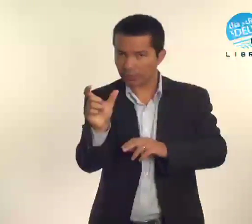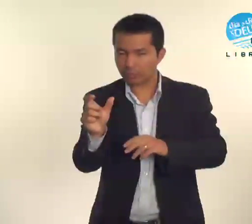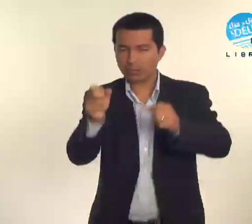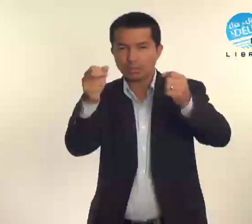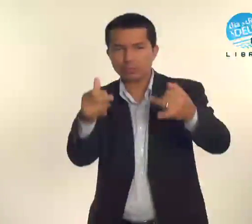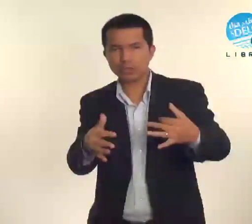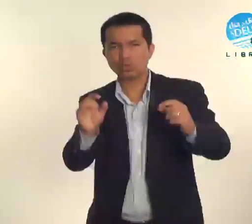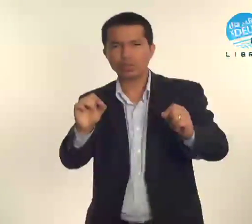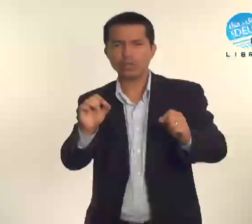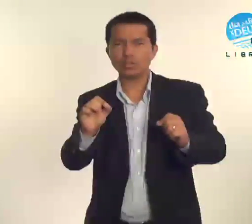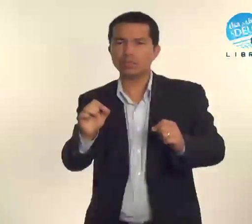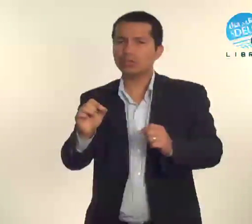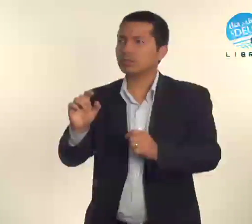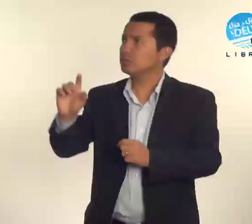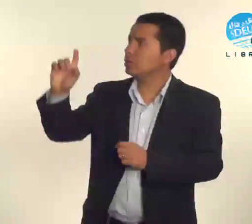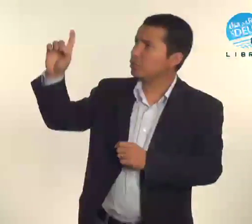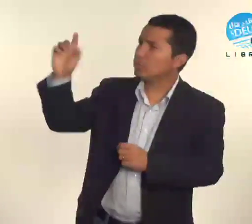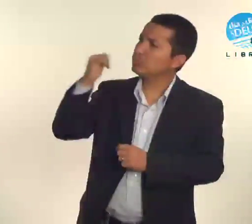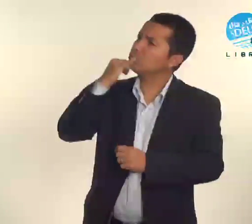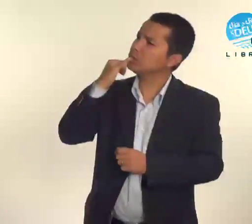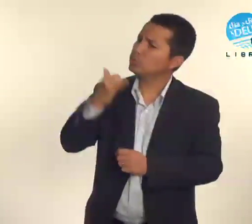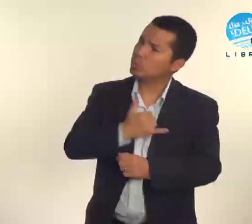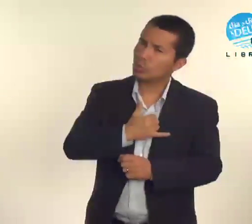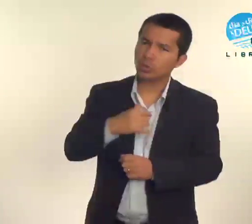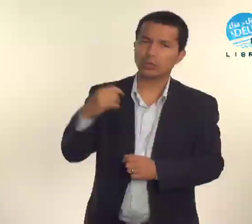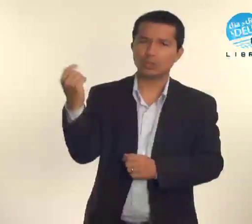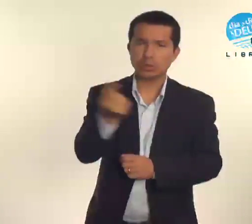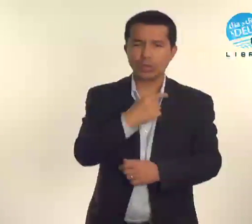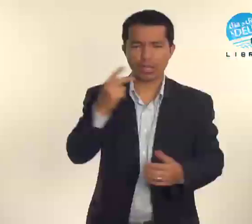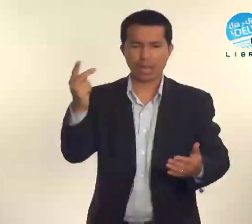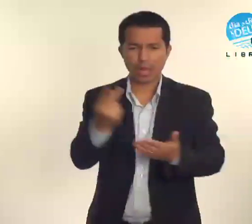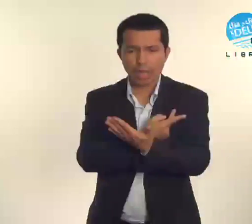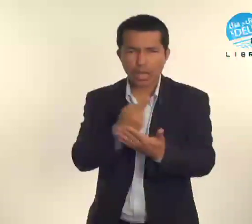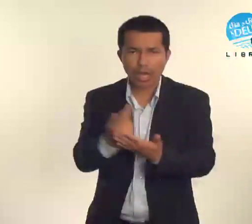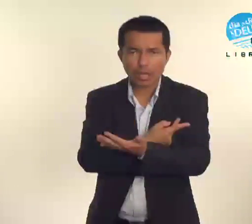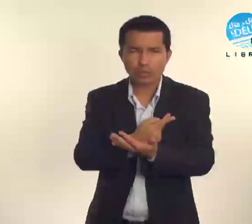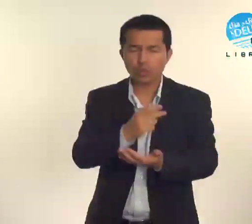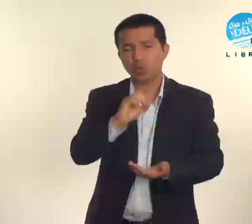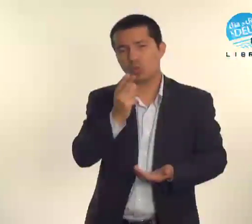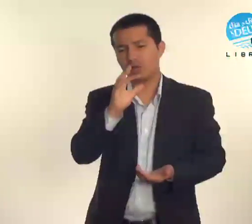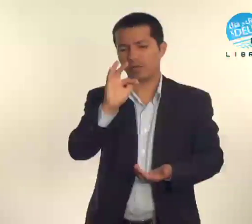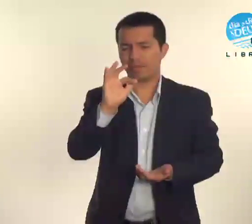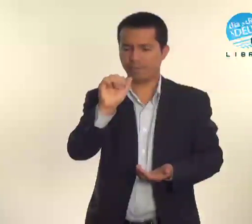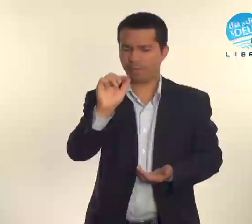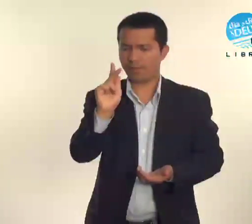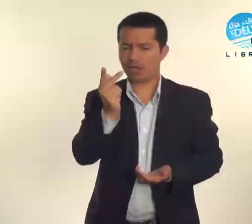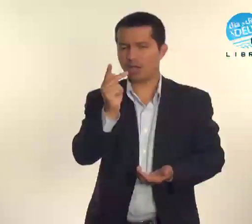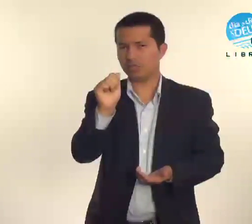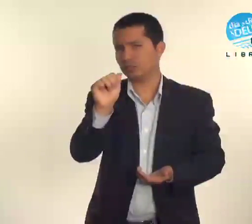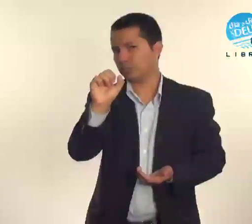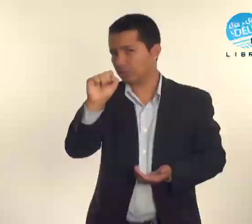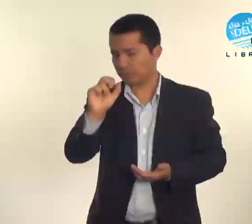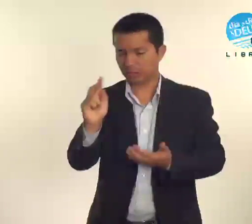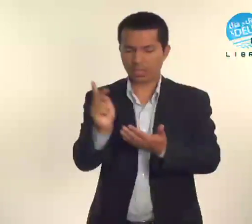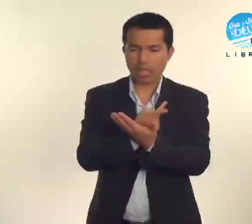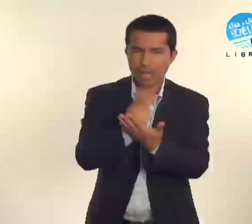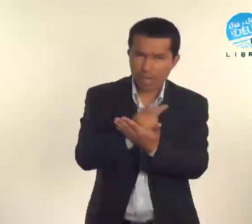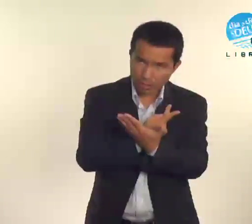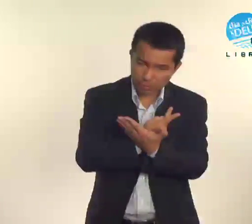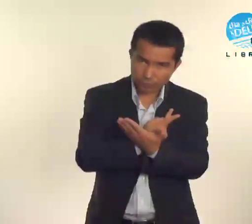falhas. Nessa manhã eu queria dar uma olhada nessas palavras que estão na Bíblia, que definem pecado, para a gente